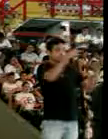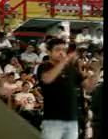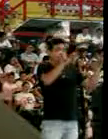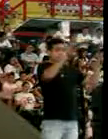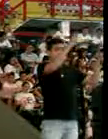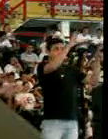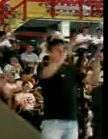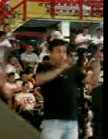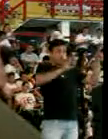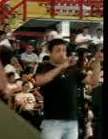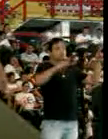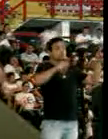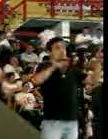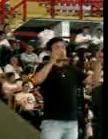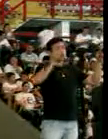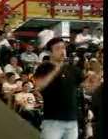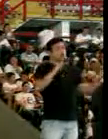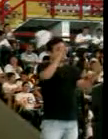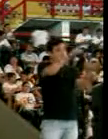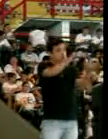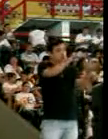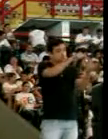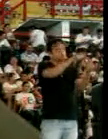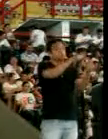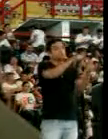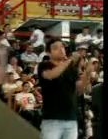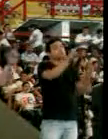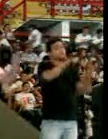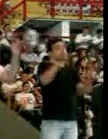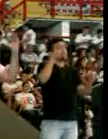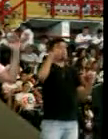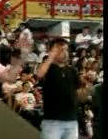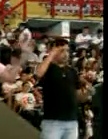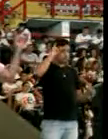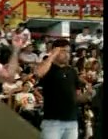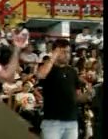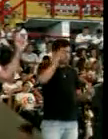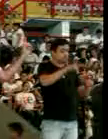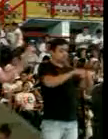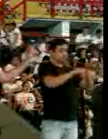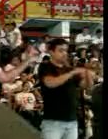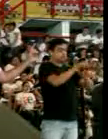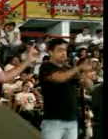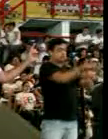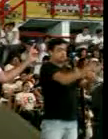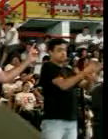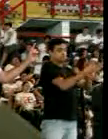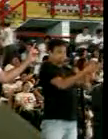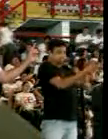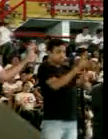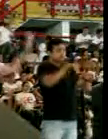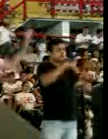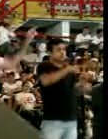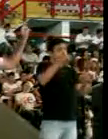30% das terras são utilizadas para a agropecuária,